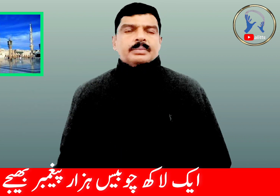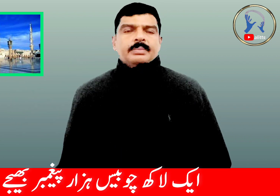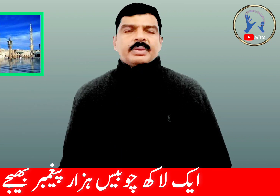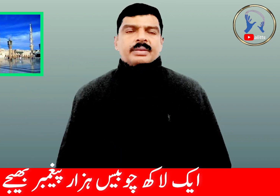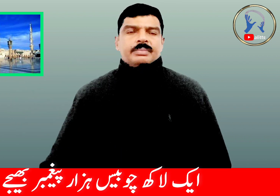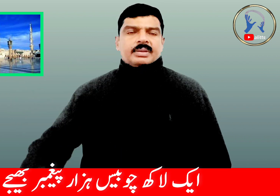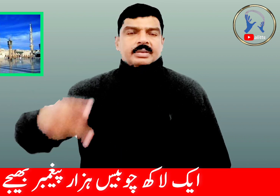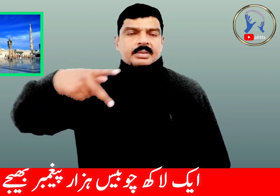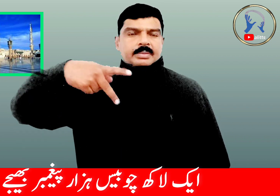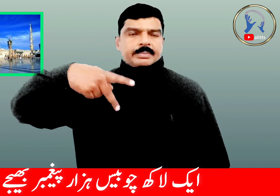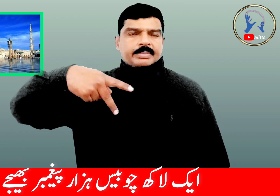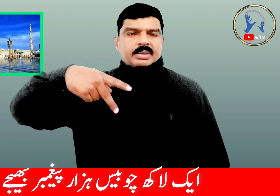پیغمبر